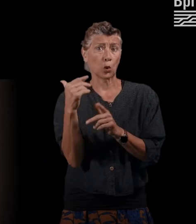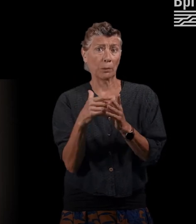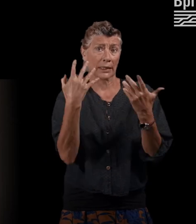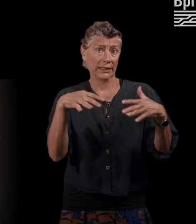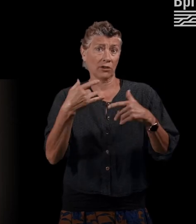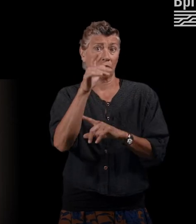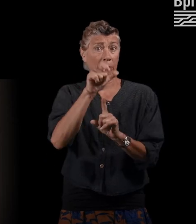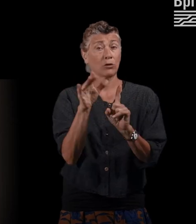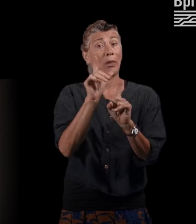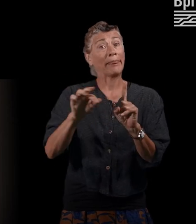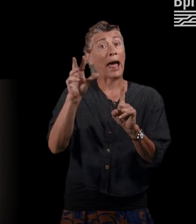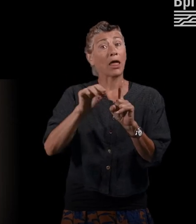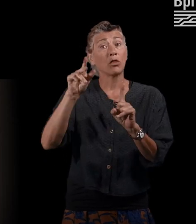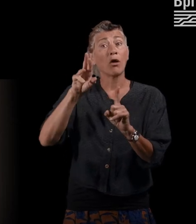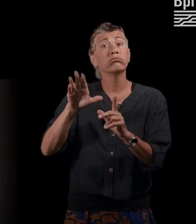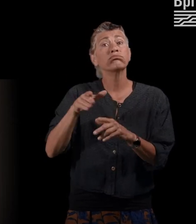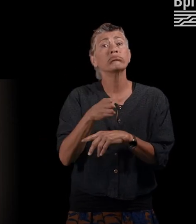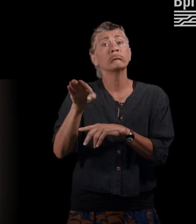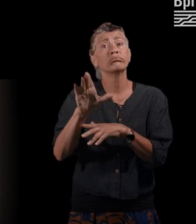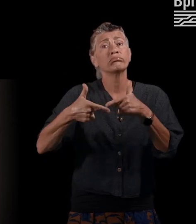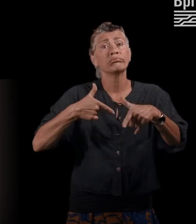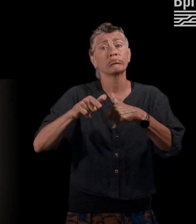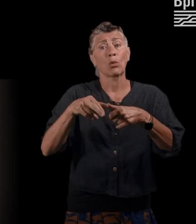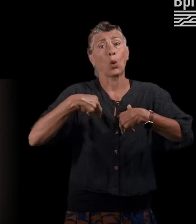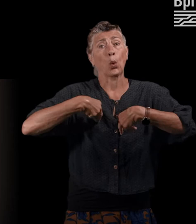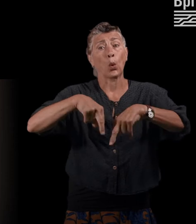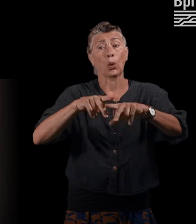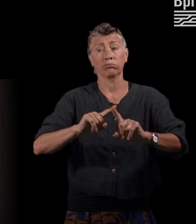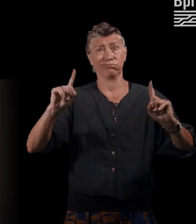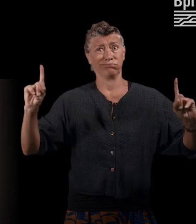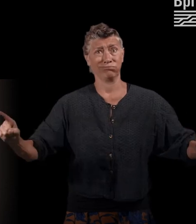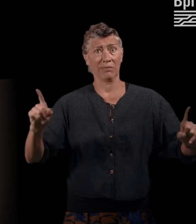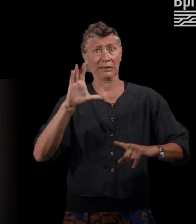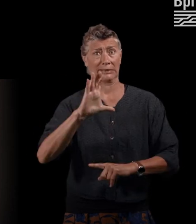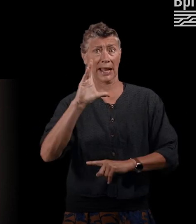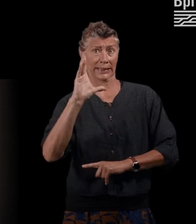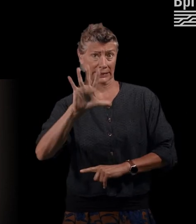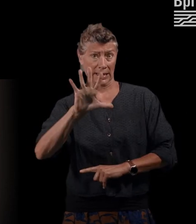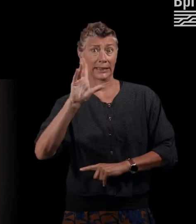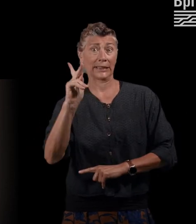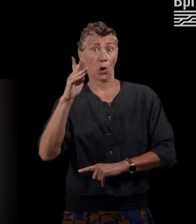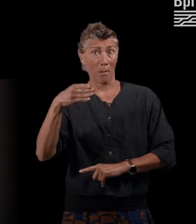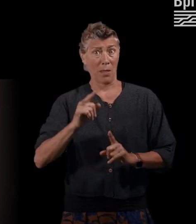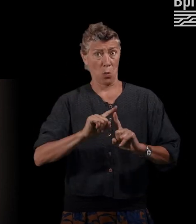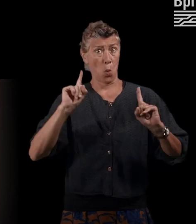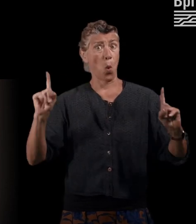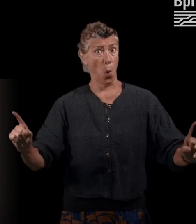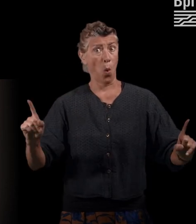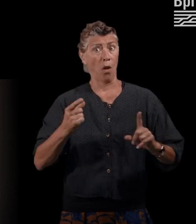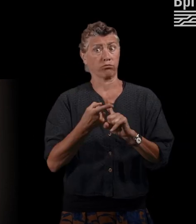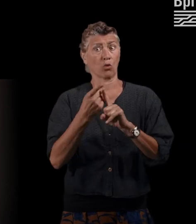la déambulation du narrateur sur une rue qui fait environ 5 km de long, une des rues les plus